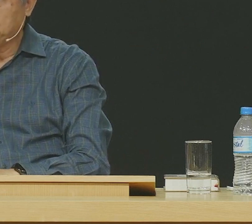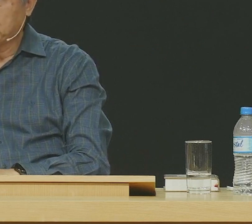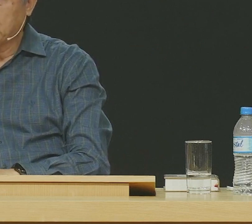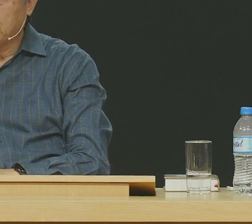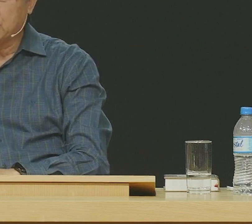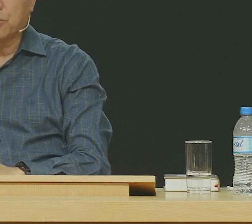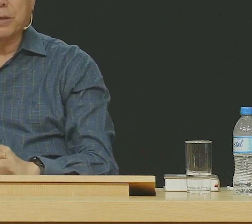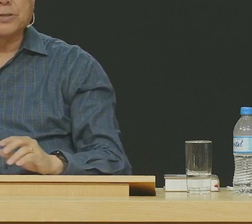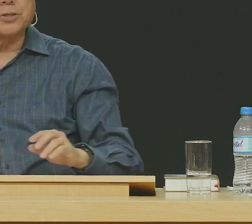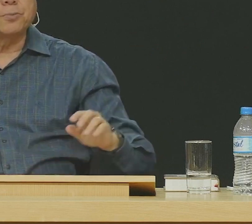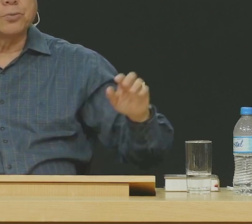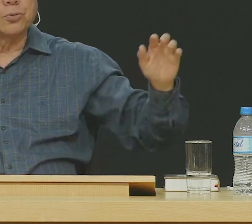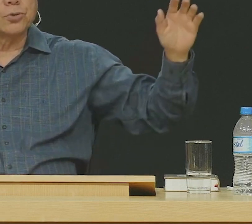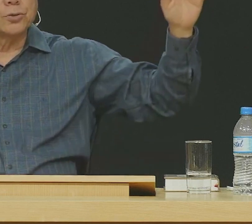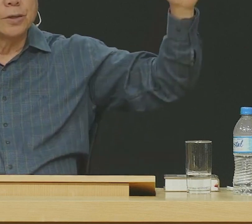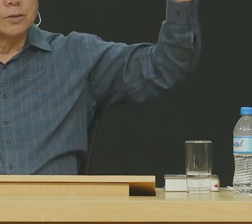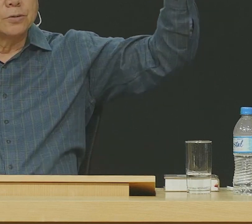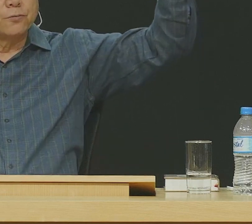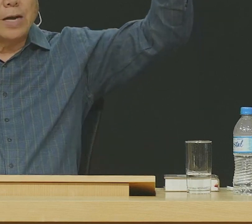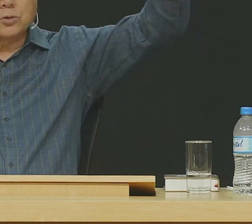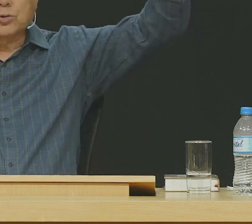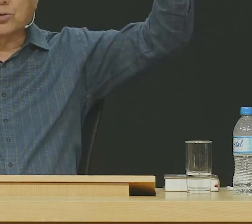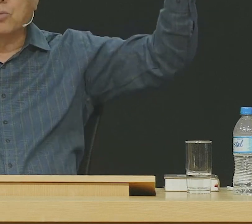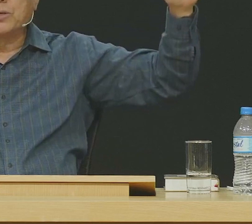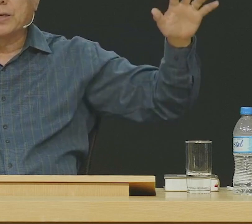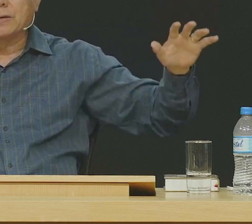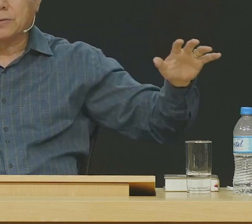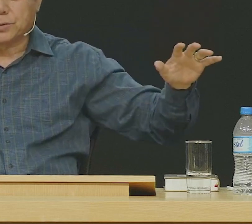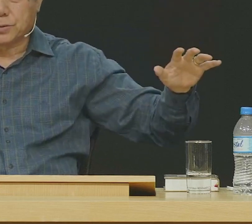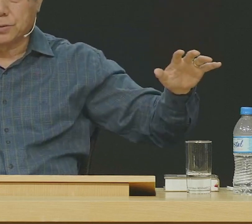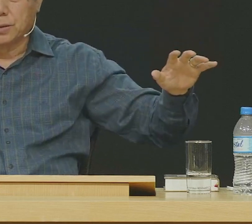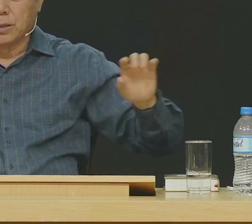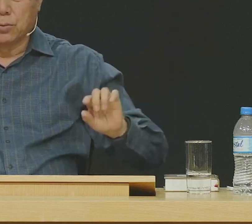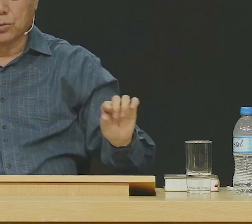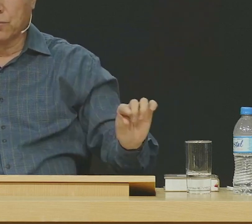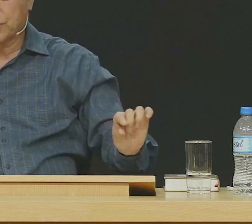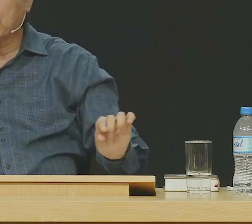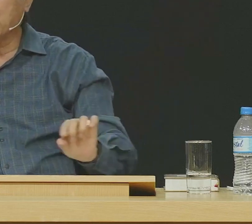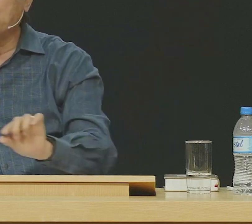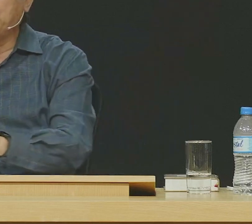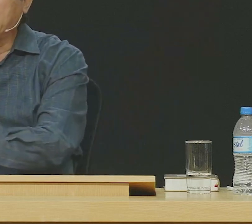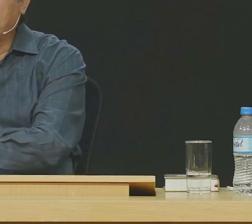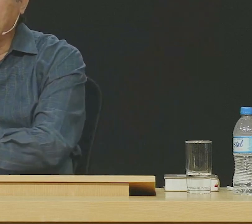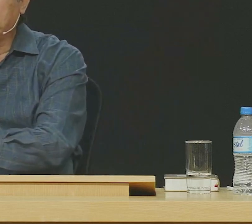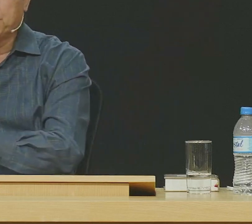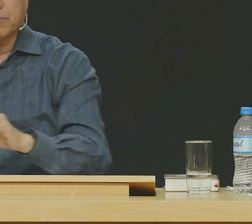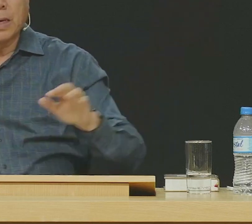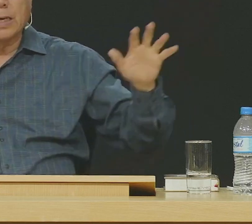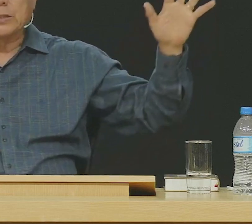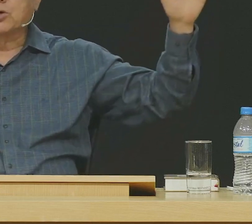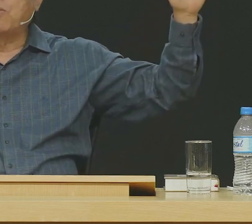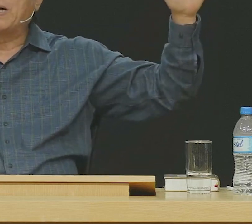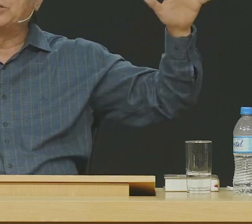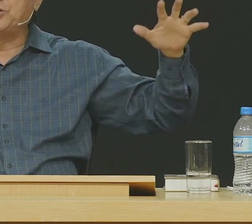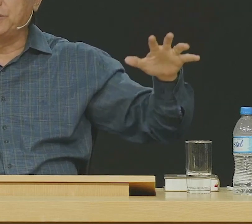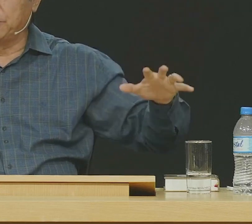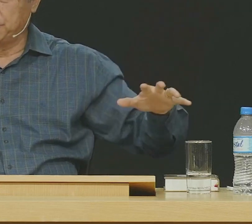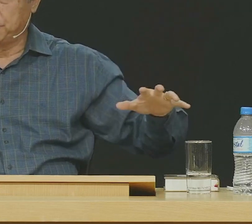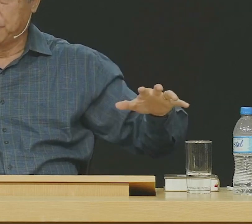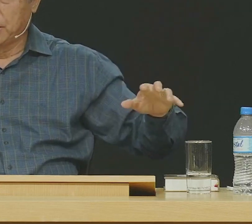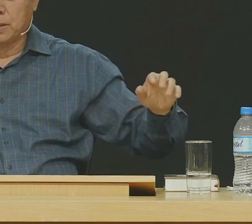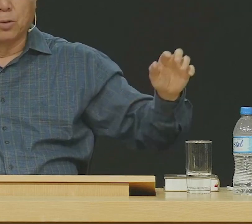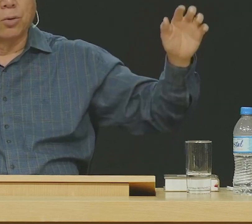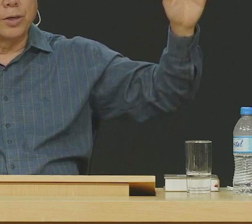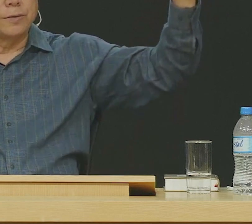certo? Esse é o princípio dos vasos comunicantes. Quando você comunica, eles